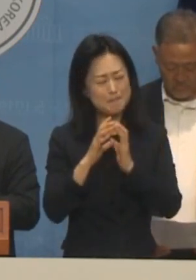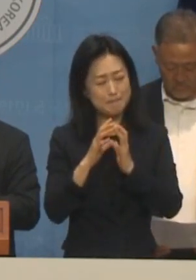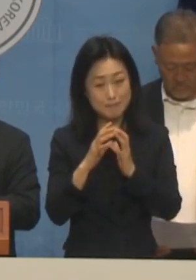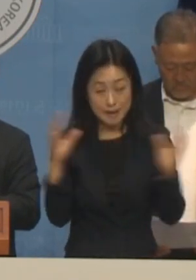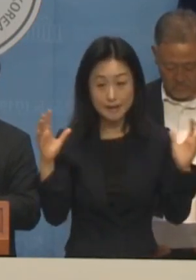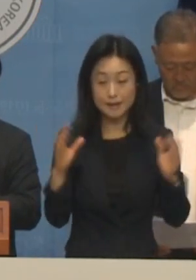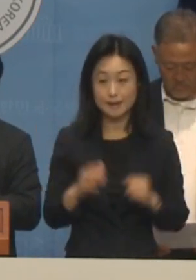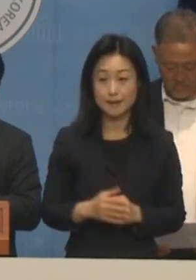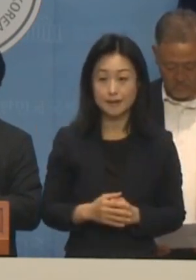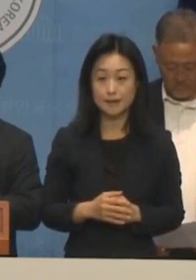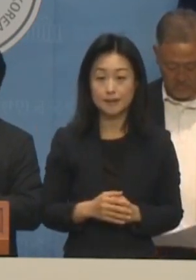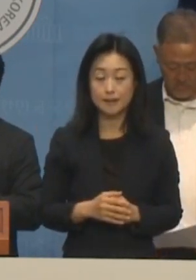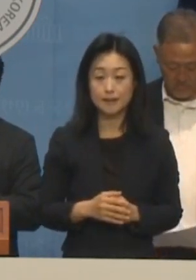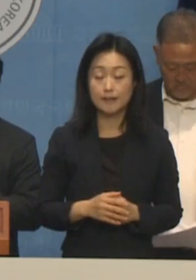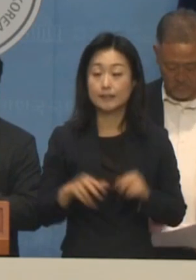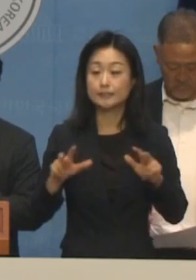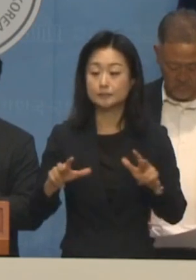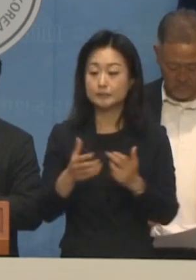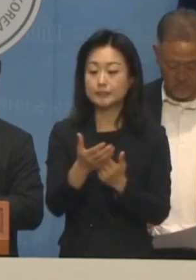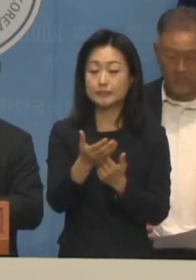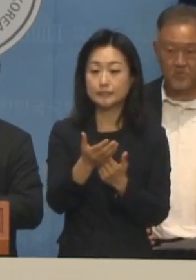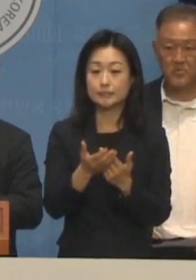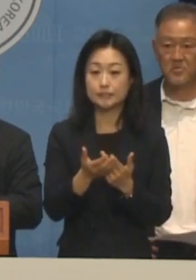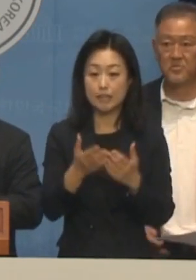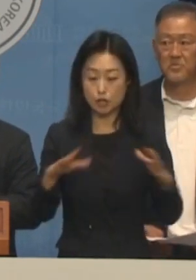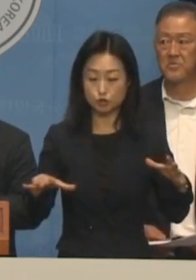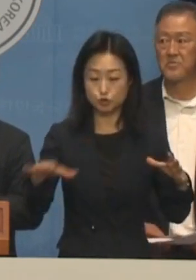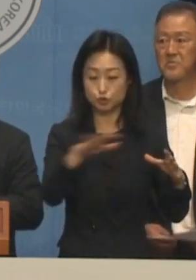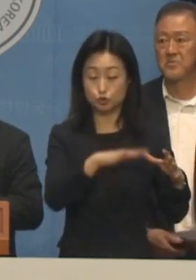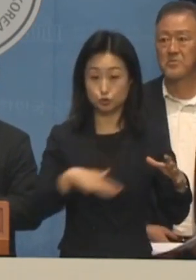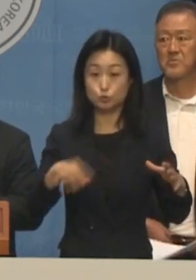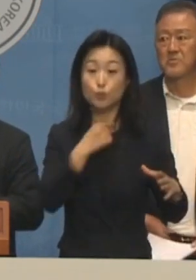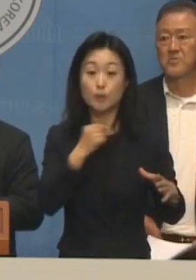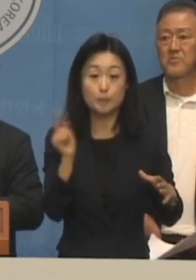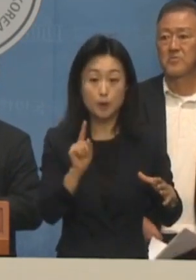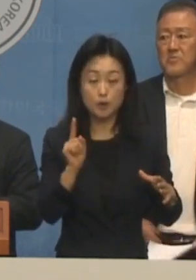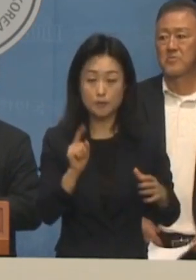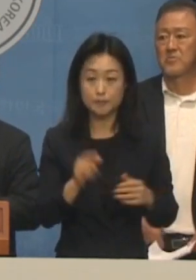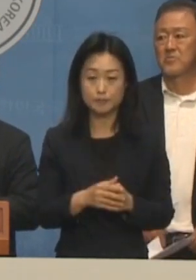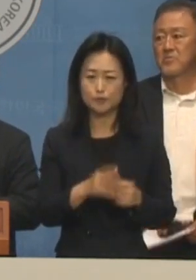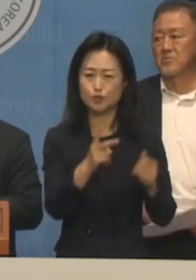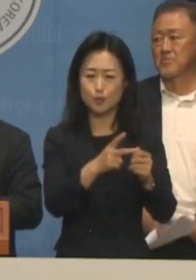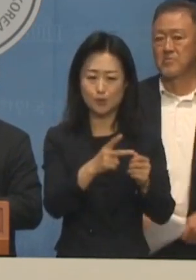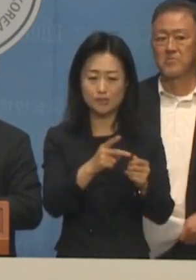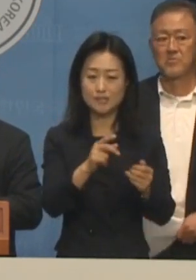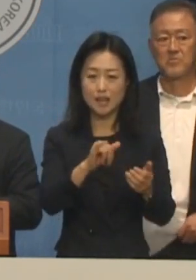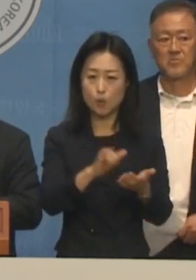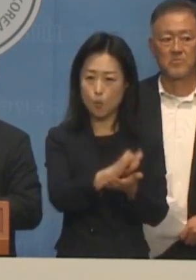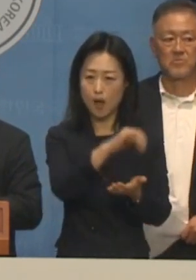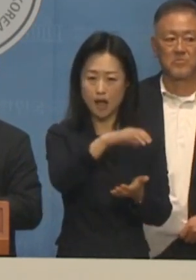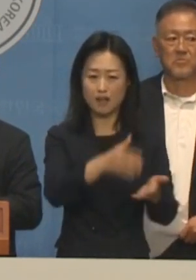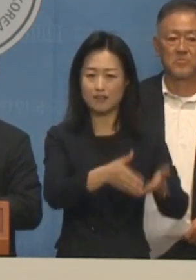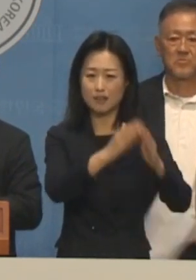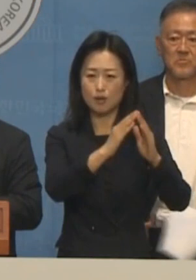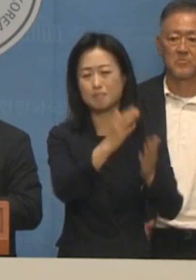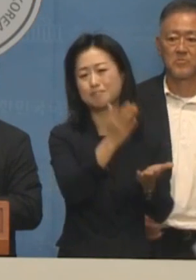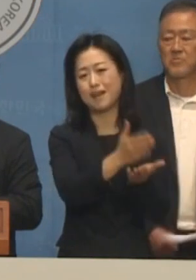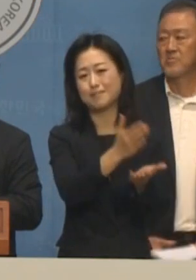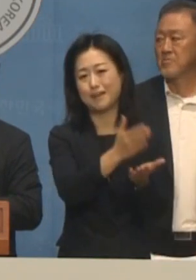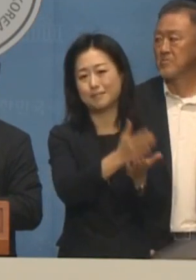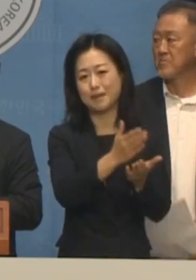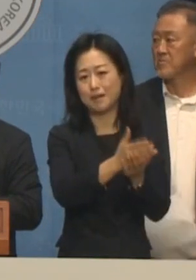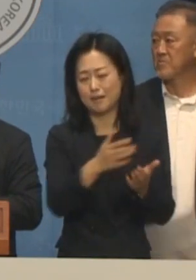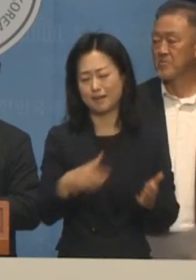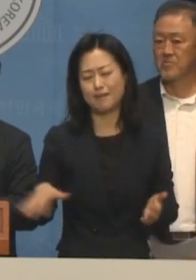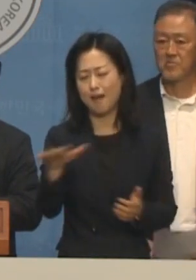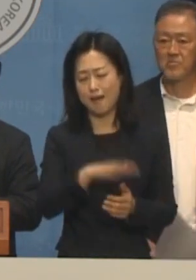되었습니다. 현재 제주도의 도민 다수는 이제 제주 제2공항 건설에 대해서 부정적인 여론을